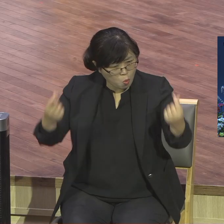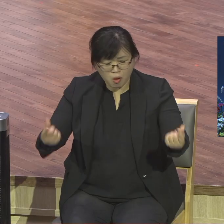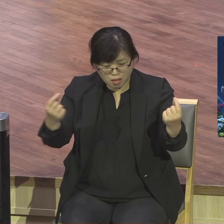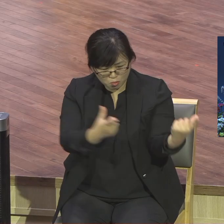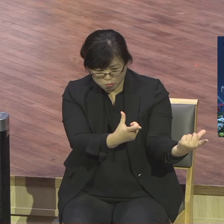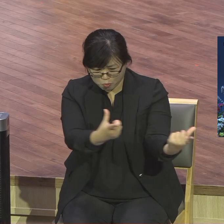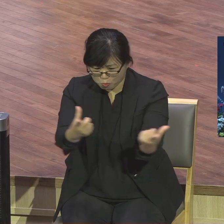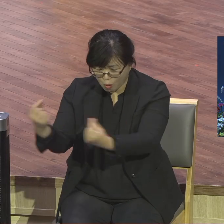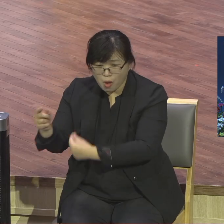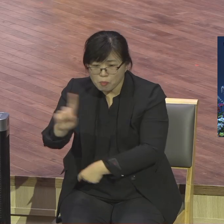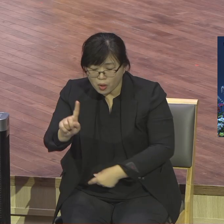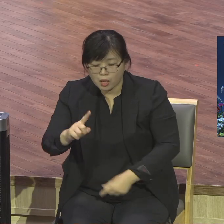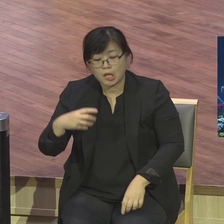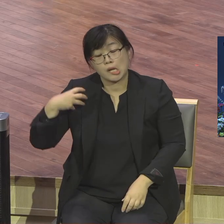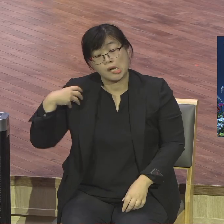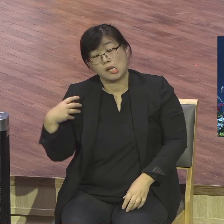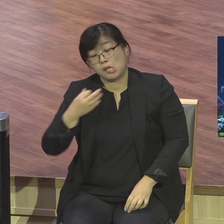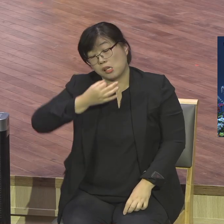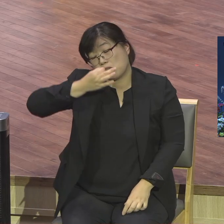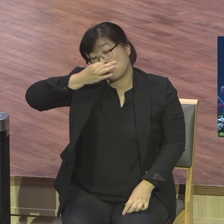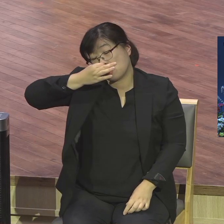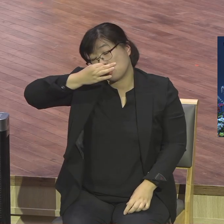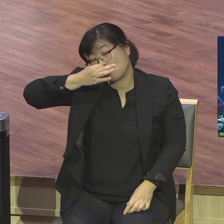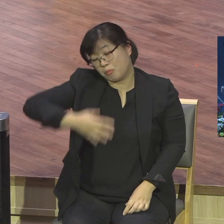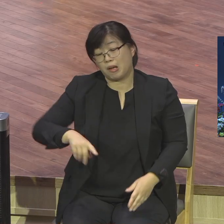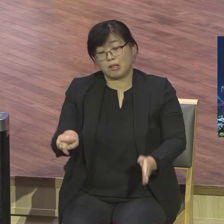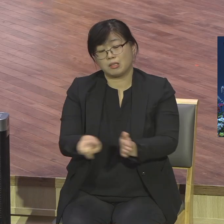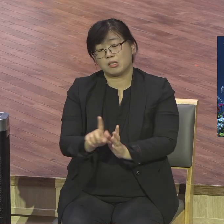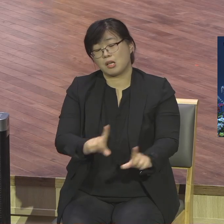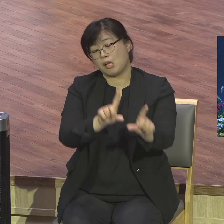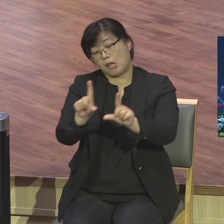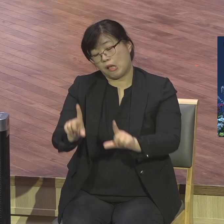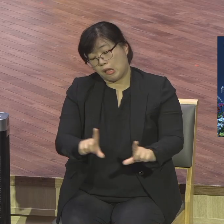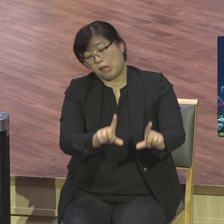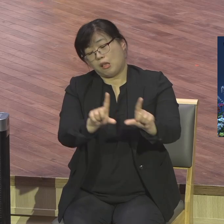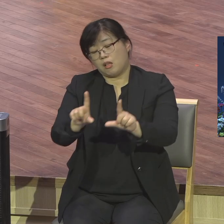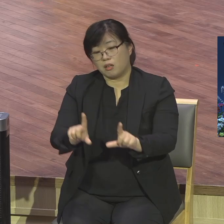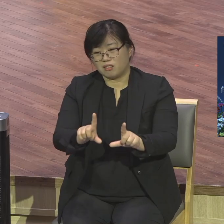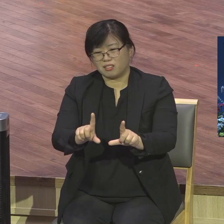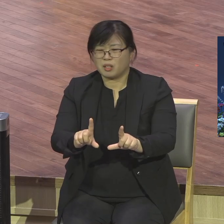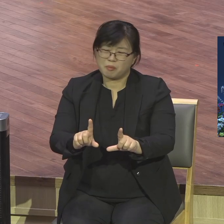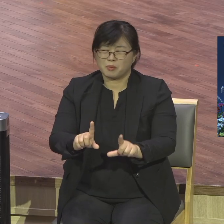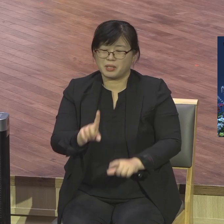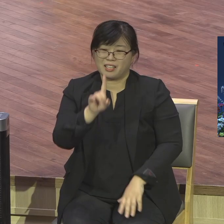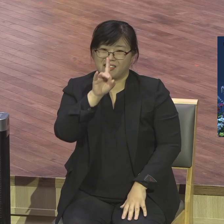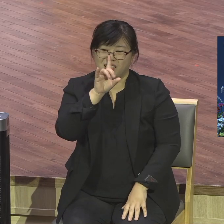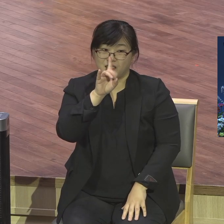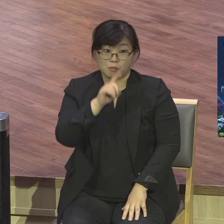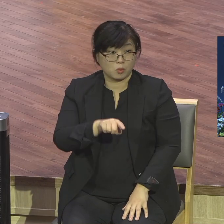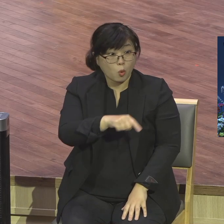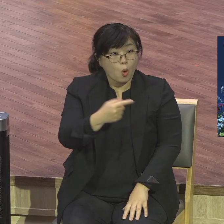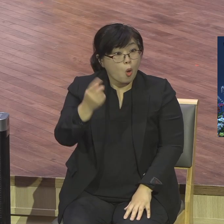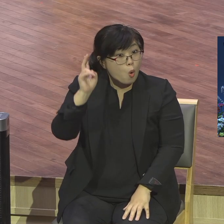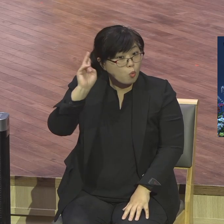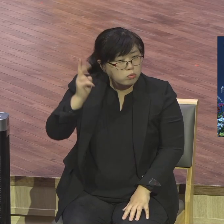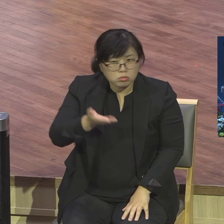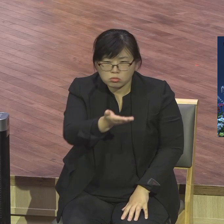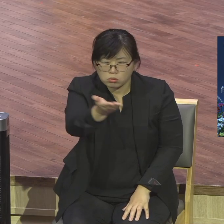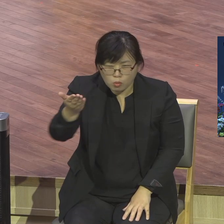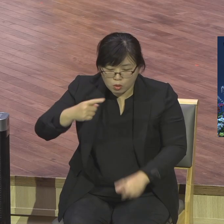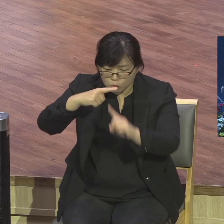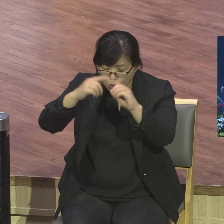힘들게. 여러분도 교회 다니면서 힘들면 그 종교입니다. 나 직분이 너무 힘들어. 그